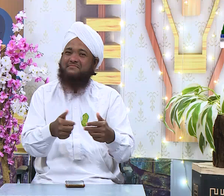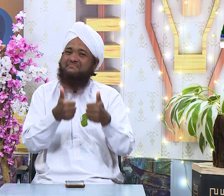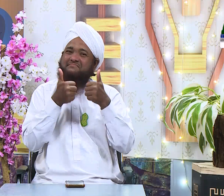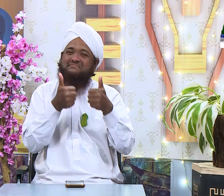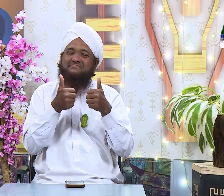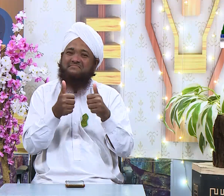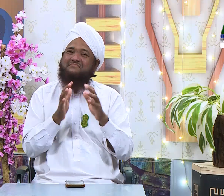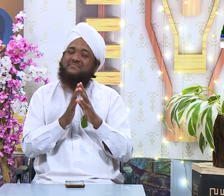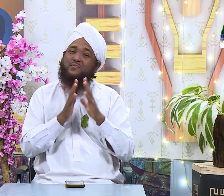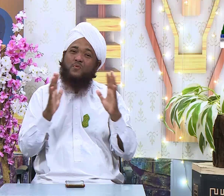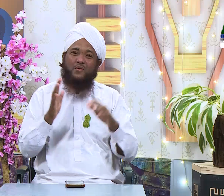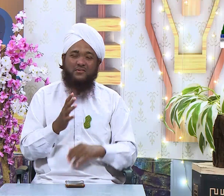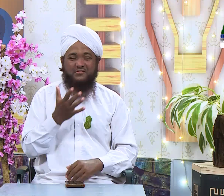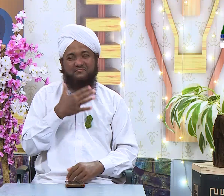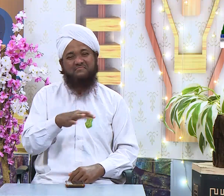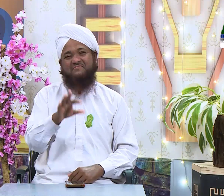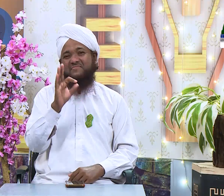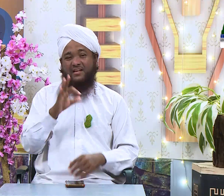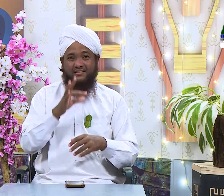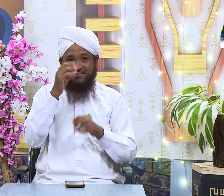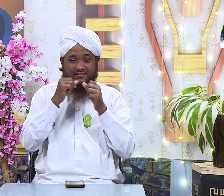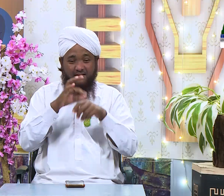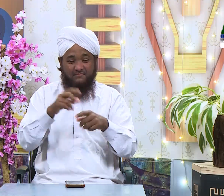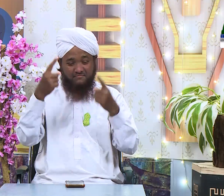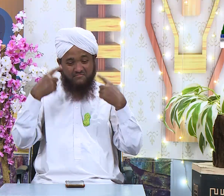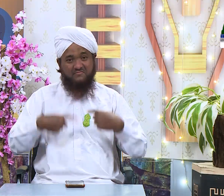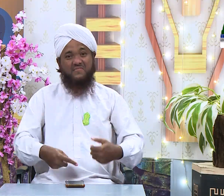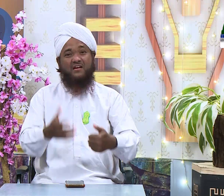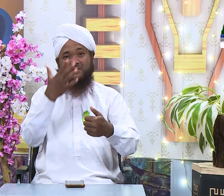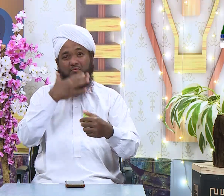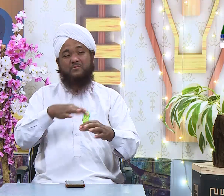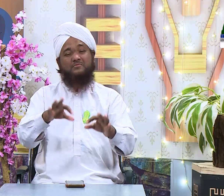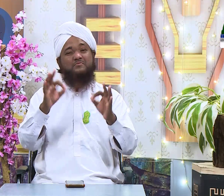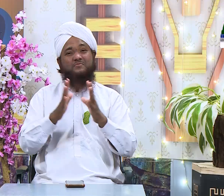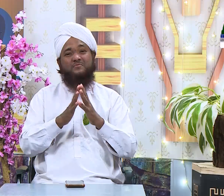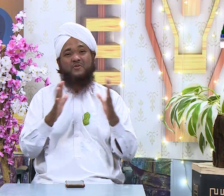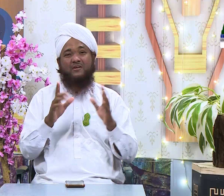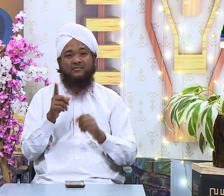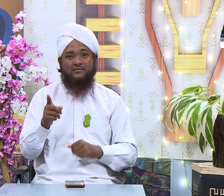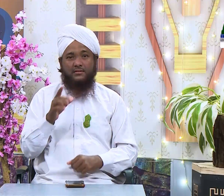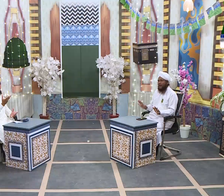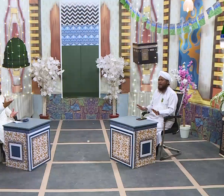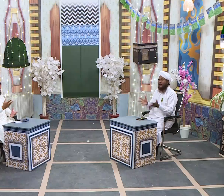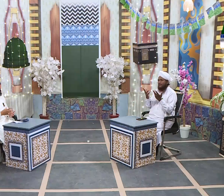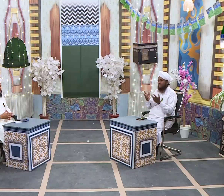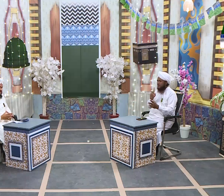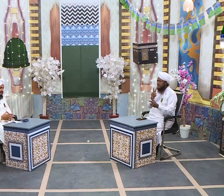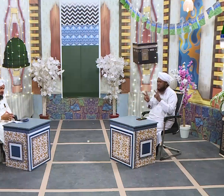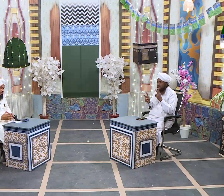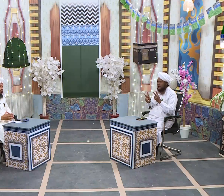فرمائی، کتنا حسن و جمال عطا فرما دیا۔ نبی پاک صلی اللہ علیہ وسلم کبھی بھی کسی سے بلا وجہ گفتگو نہیں کیا کرتے تھے،